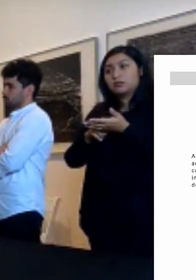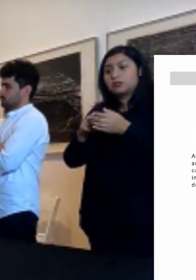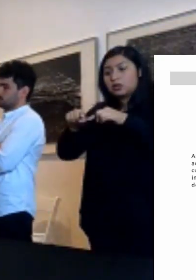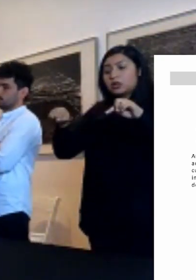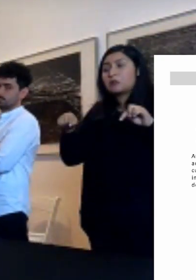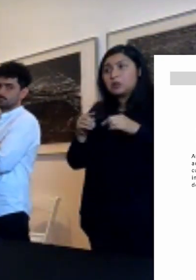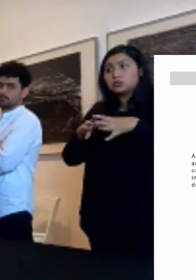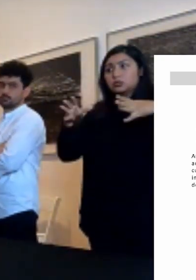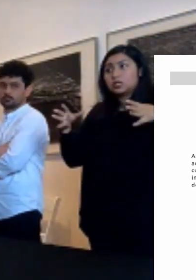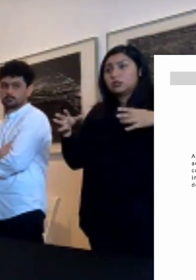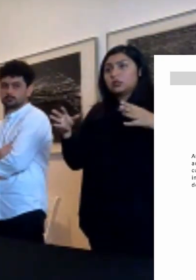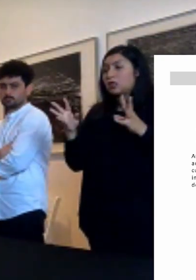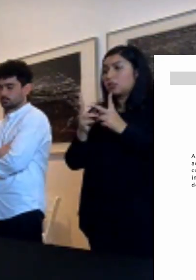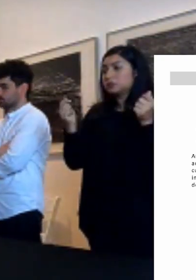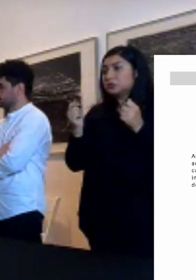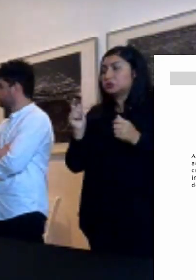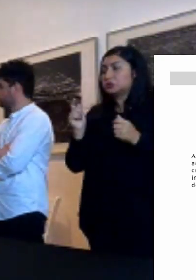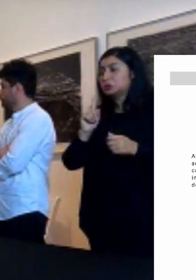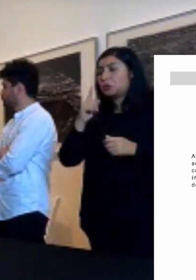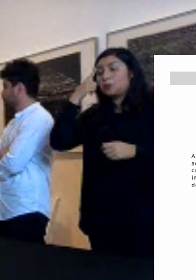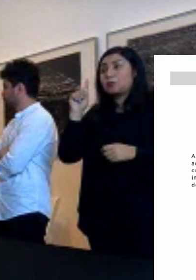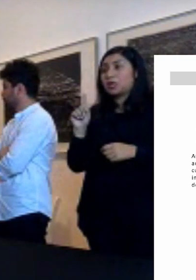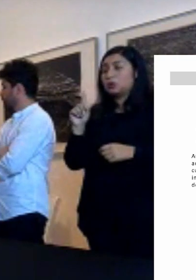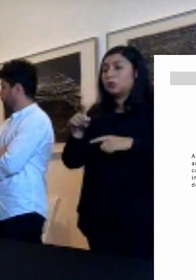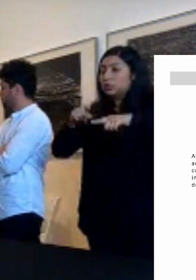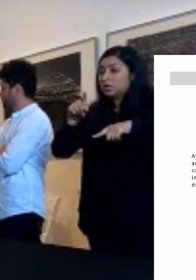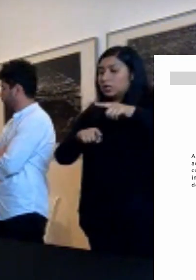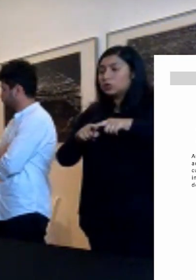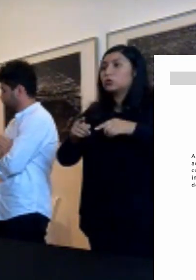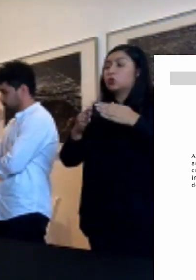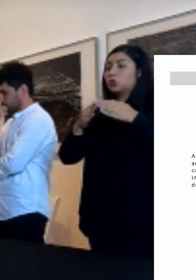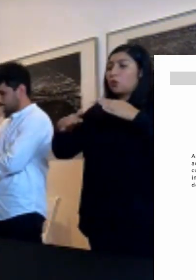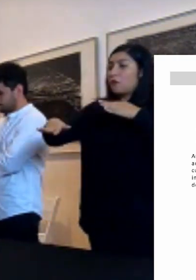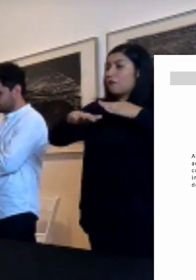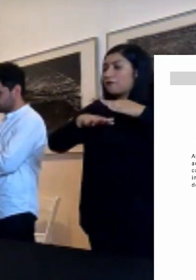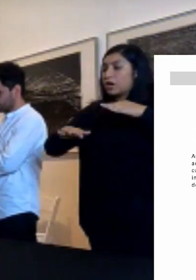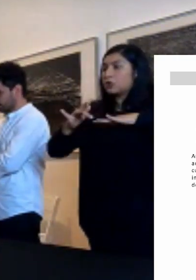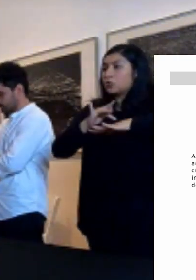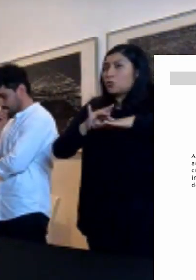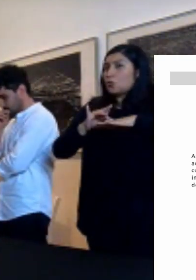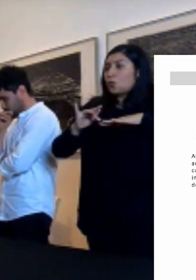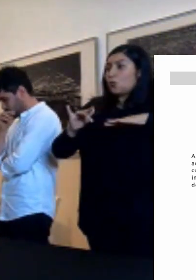rápido, pero no tiene sentido, digamos, que un espacio, un territorio, un barrio se vacíe